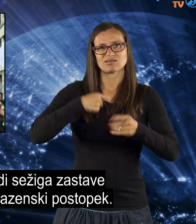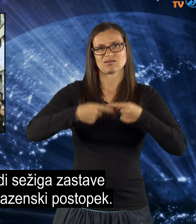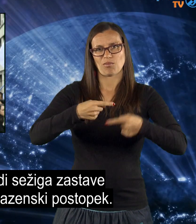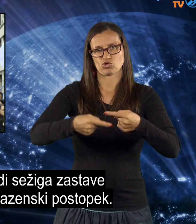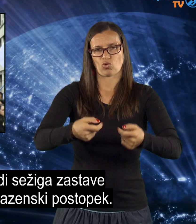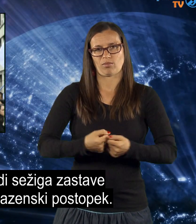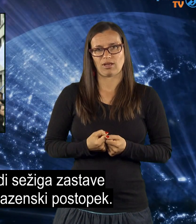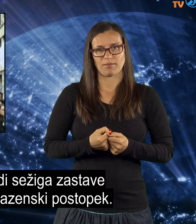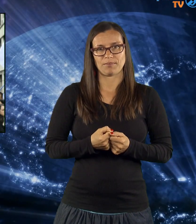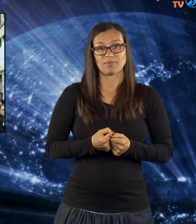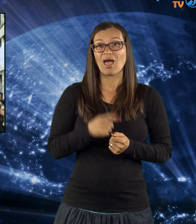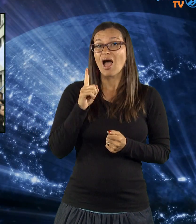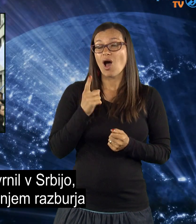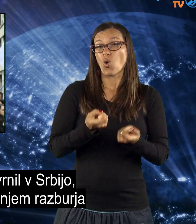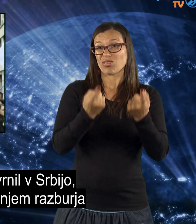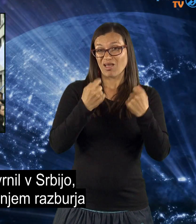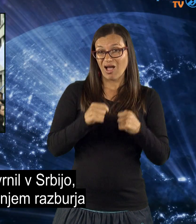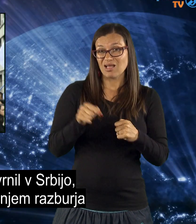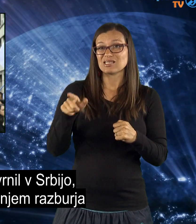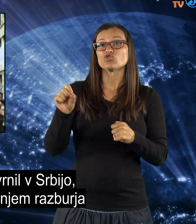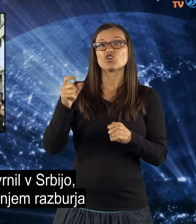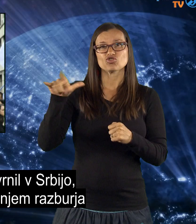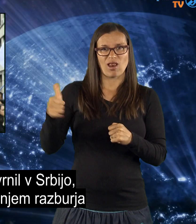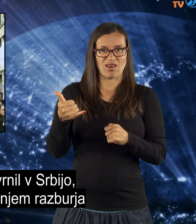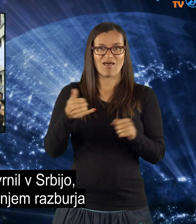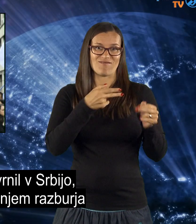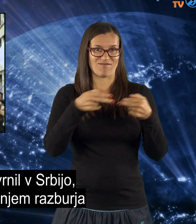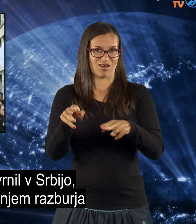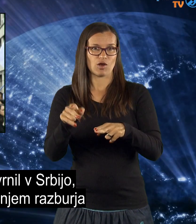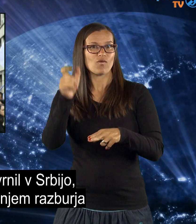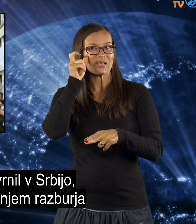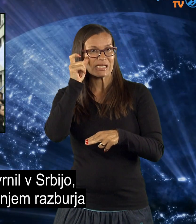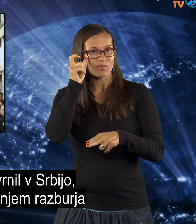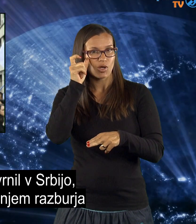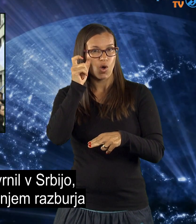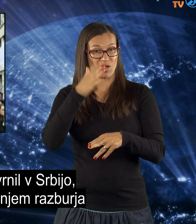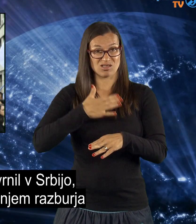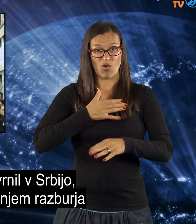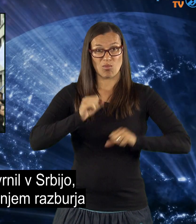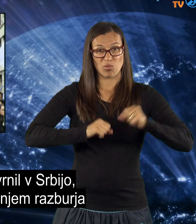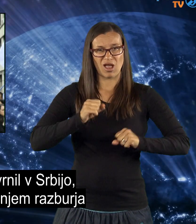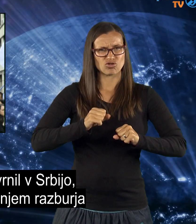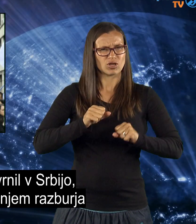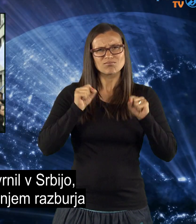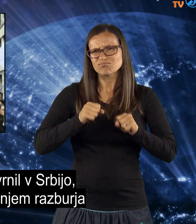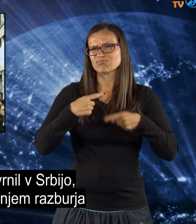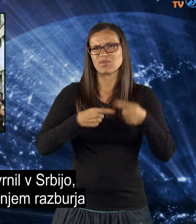postopek. A odkar se je vrnil v Srbijo, s svojim obnašanjem razburja domačo in tujo